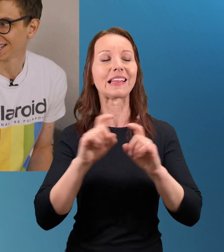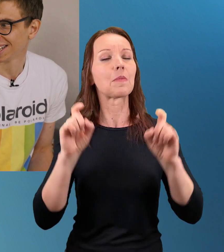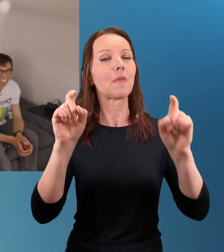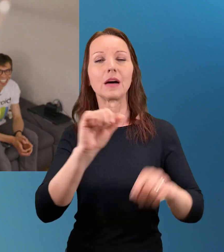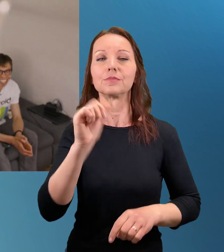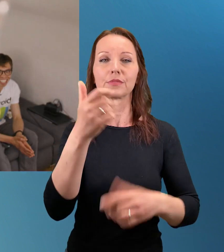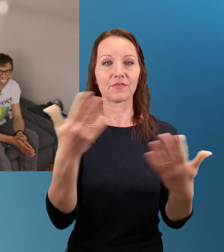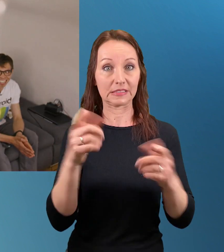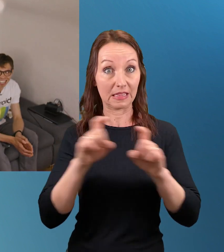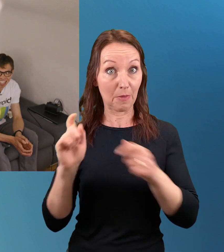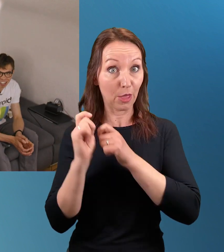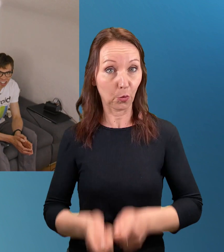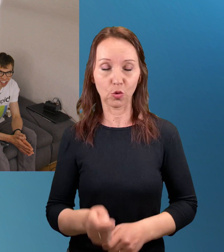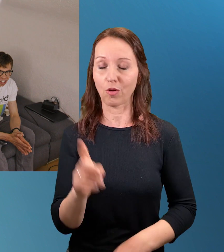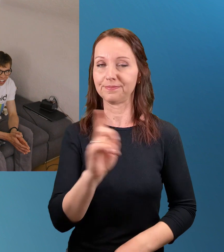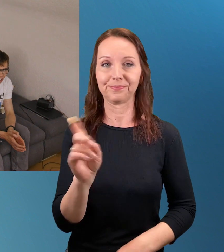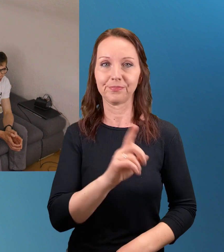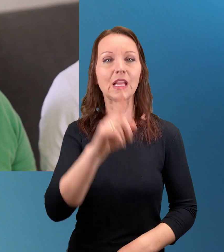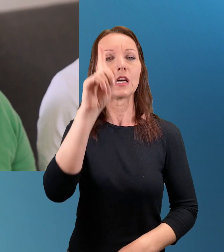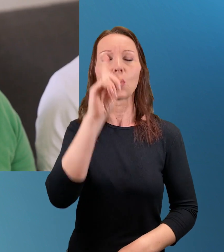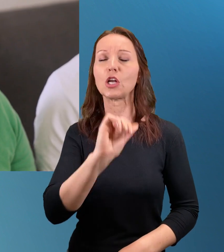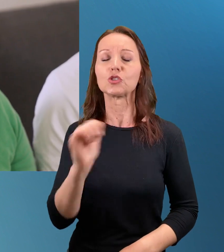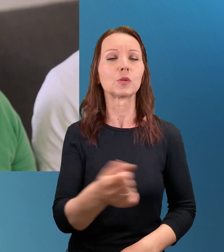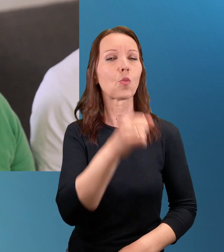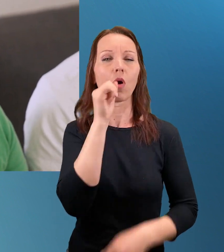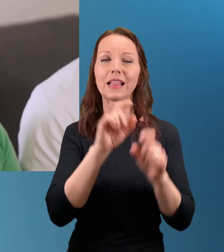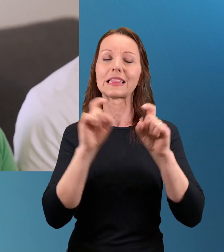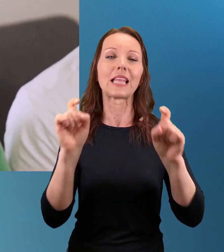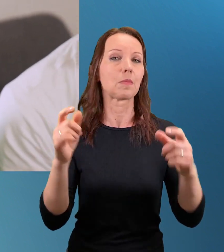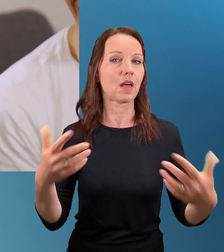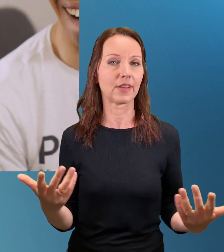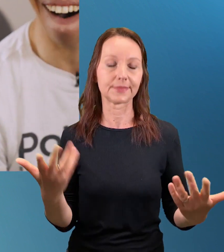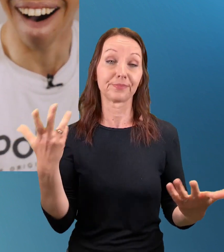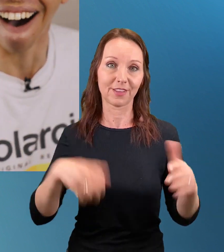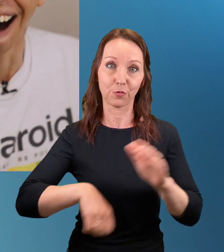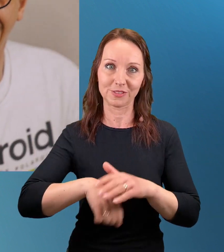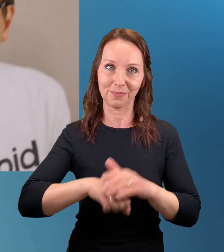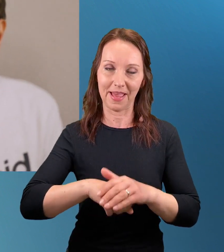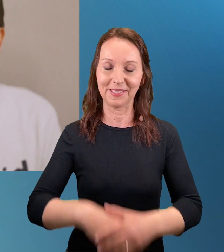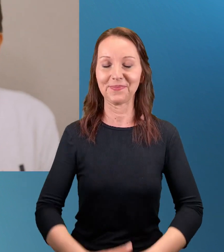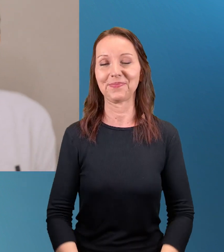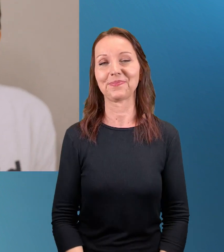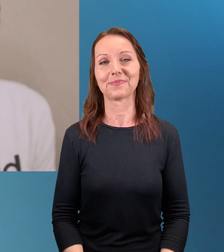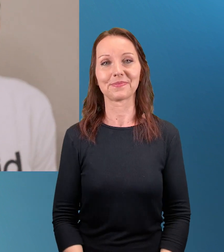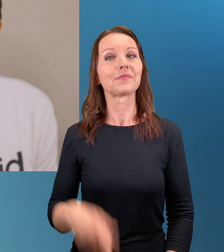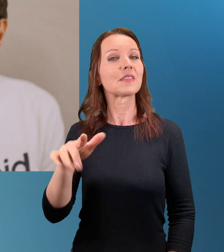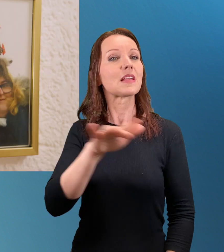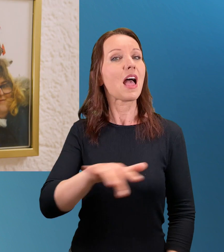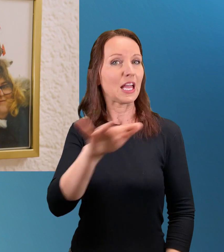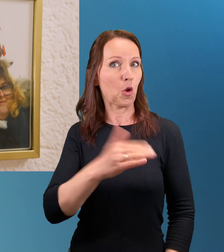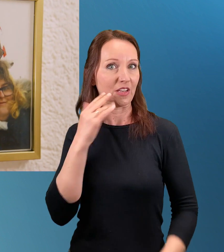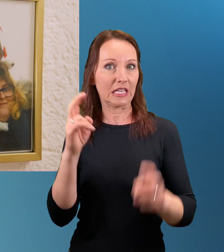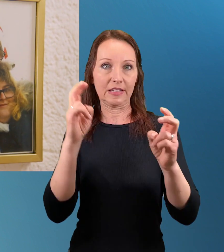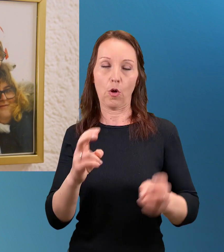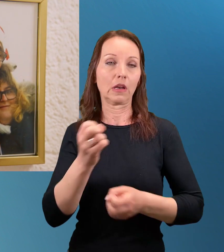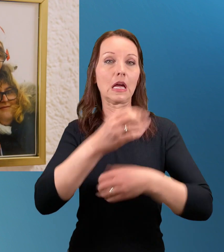Und das ist nicht Judo, sondern das deutschen liebstes Kind, der Fußball. Passend zur Region gibt es natürlich nur